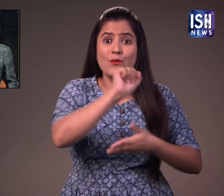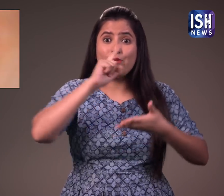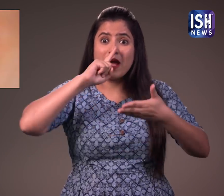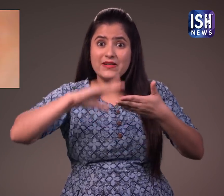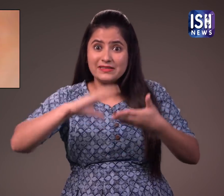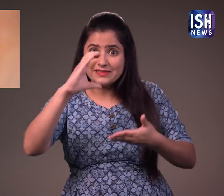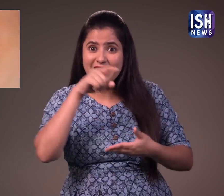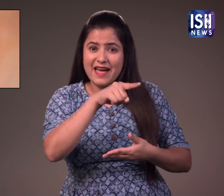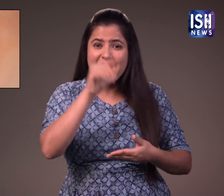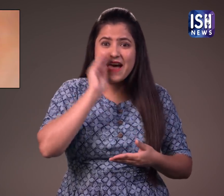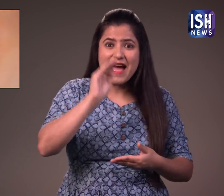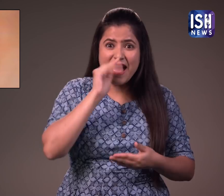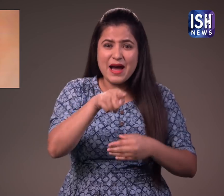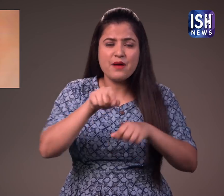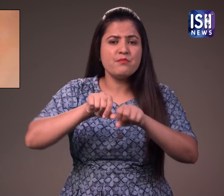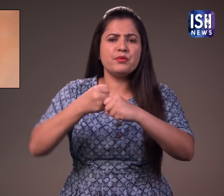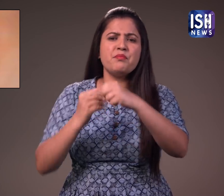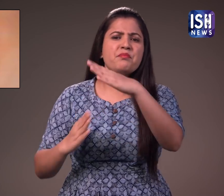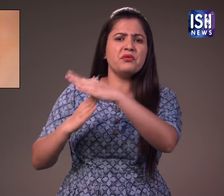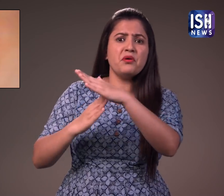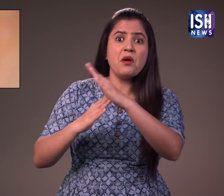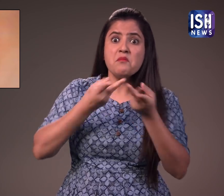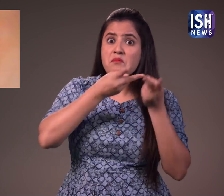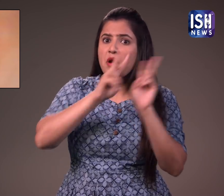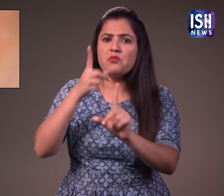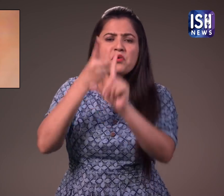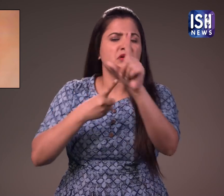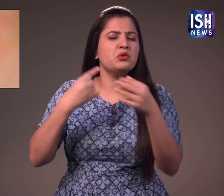एक साल बाद भी चित्रा ने गायन से अपना ब्रेक जारी रखा